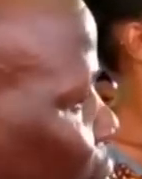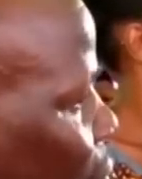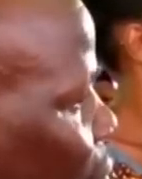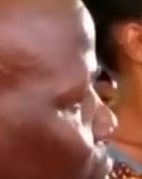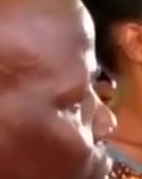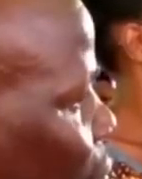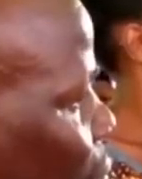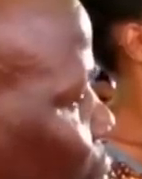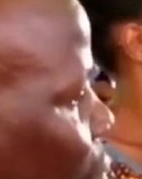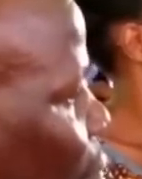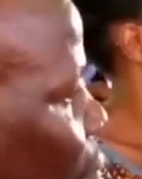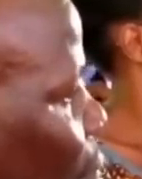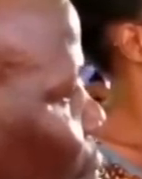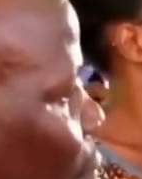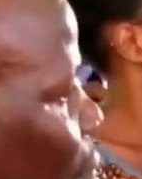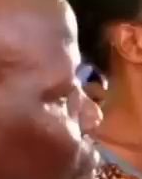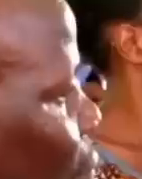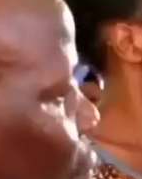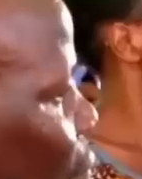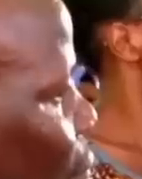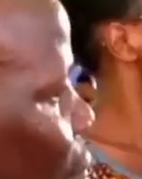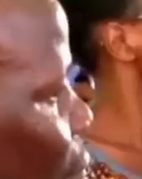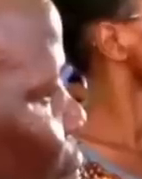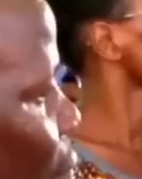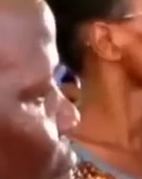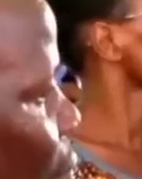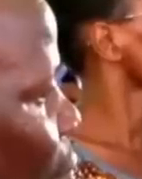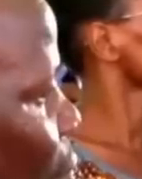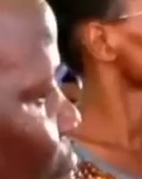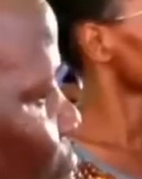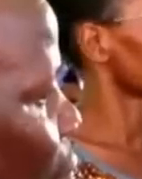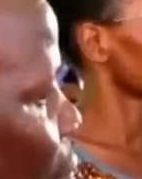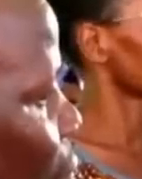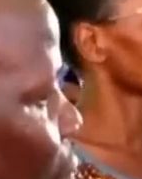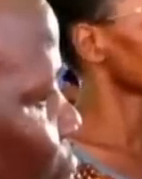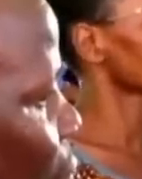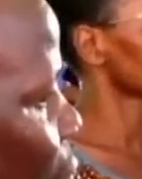Lakini namba mbili. Kila unayemuona ni mteja wa ufalme.